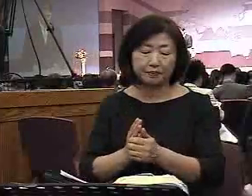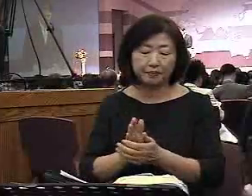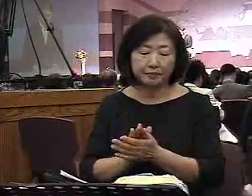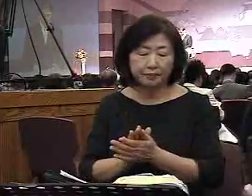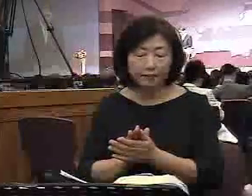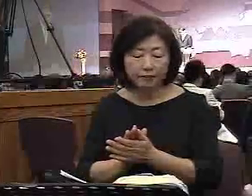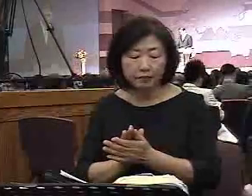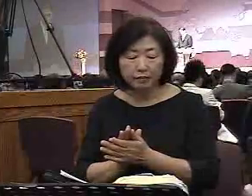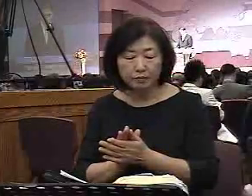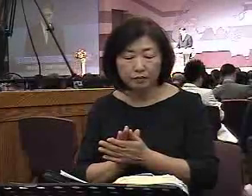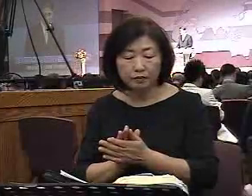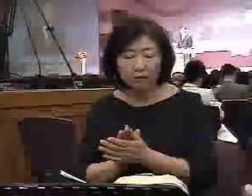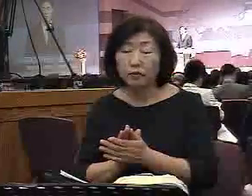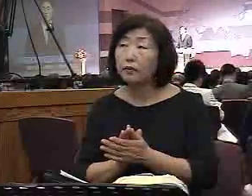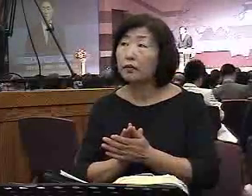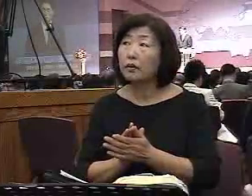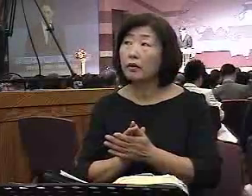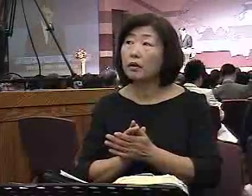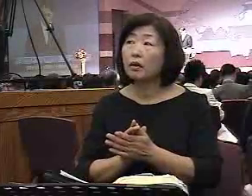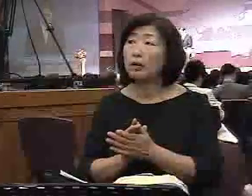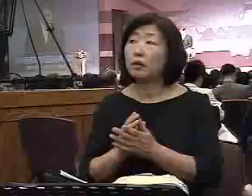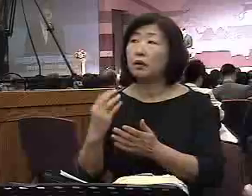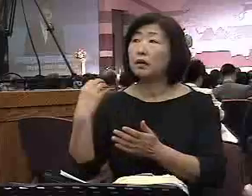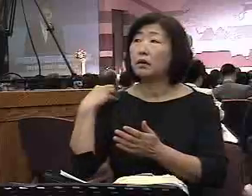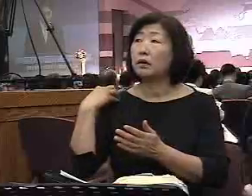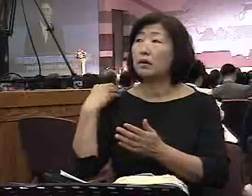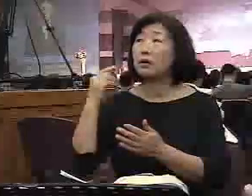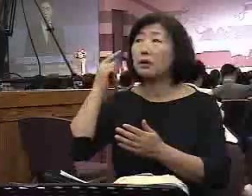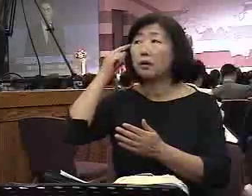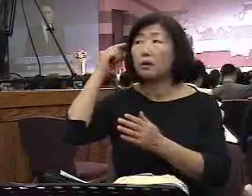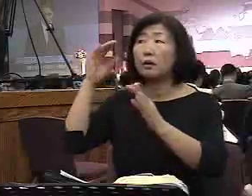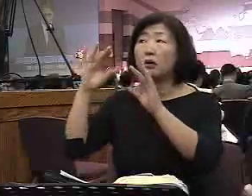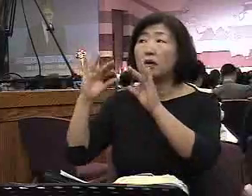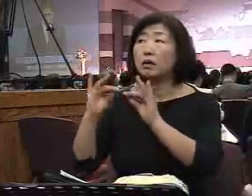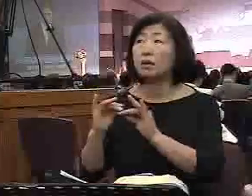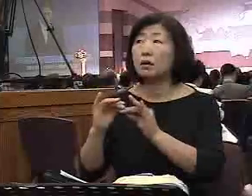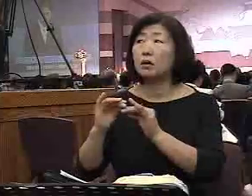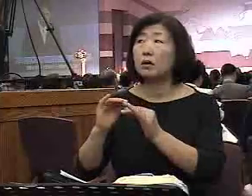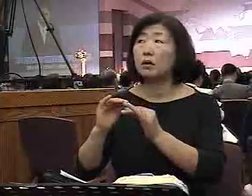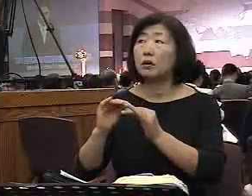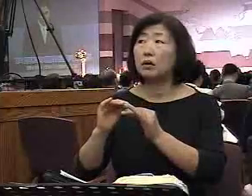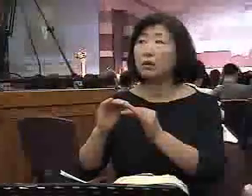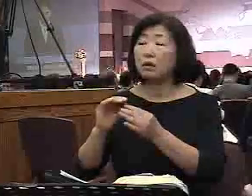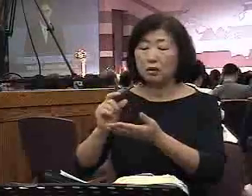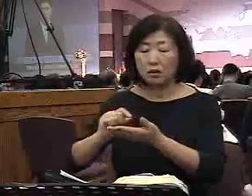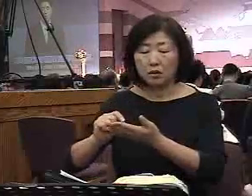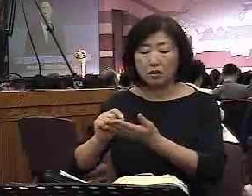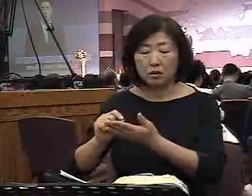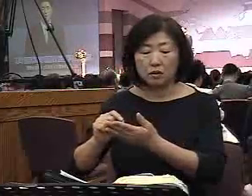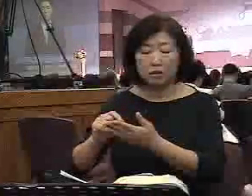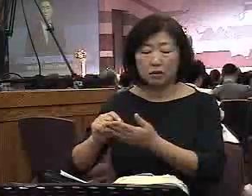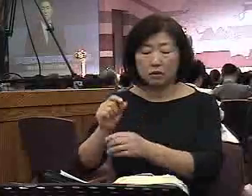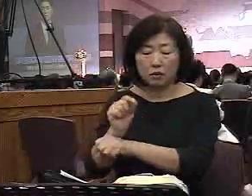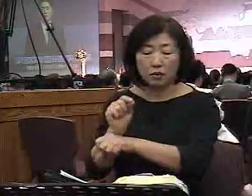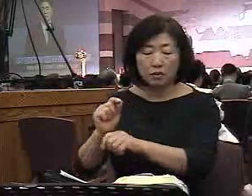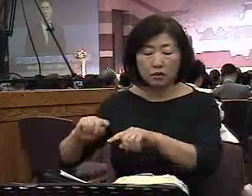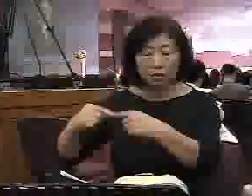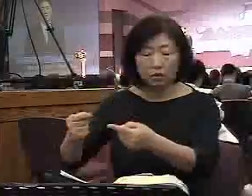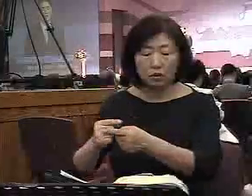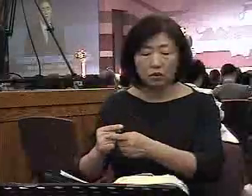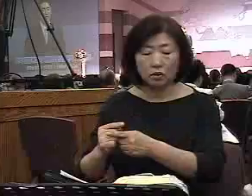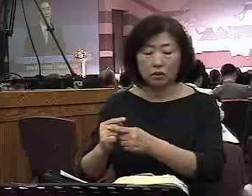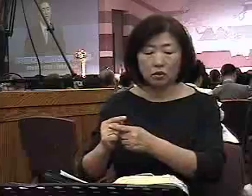바랍니다. 재직 임명 동의서를 받으신 신임 재직 여러분들은 동의서를 교회 사무실로 제출해 주시고 청동산 앞에서